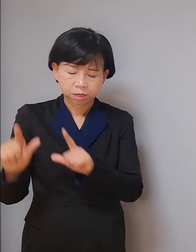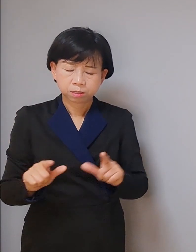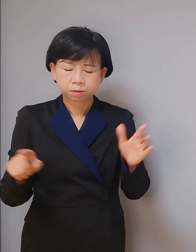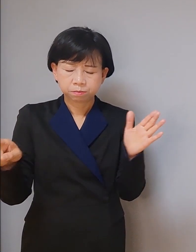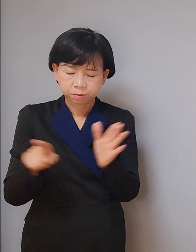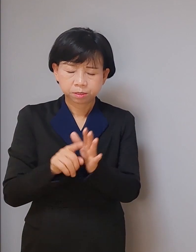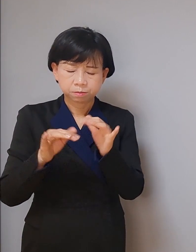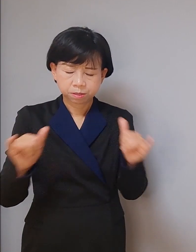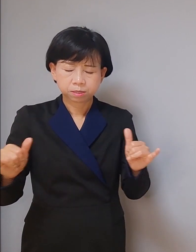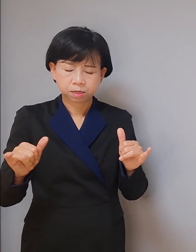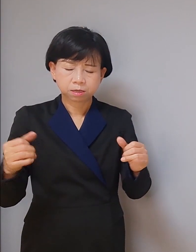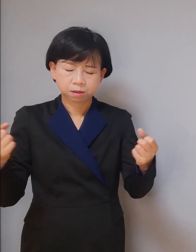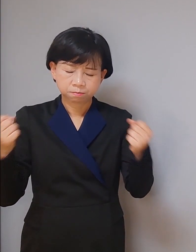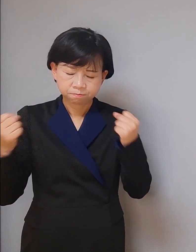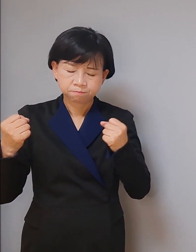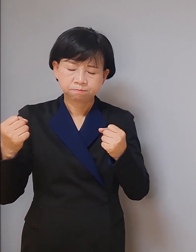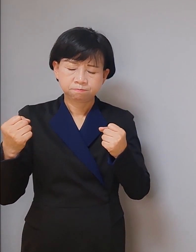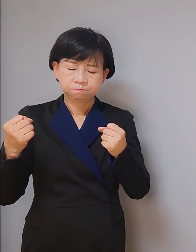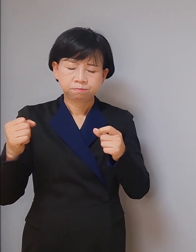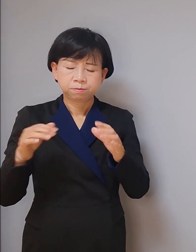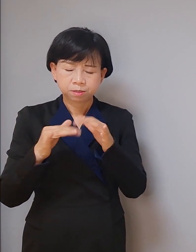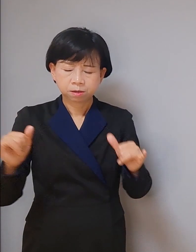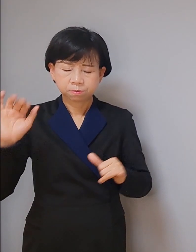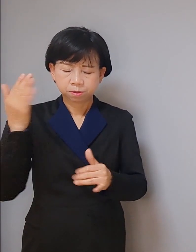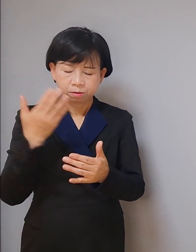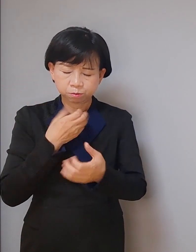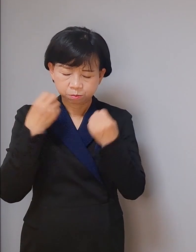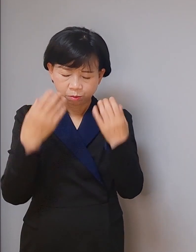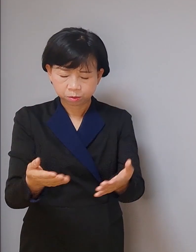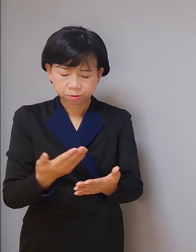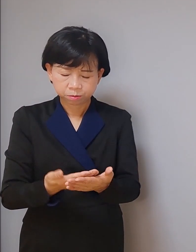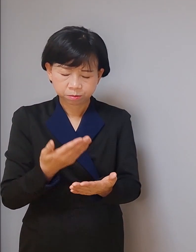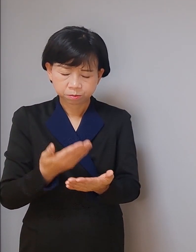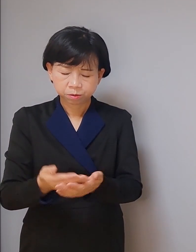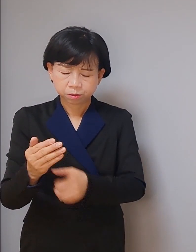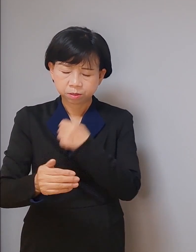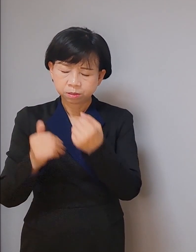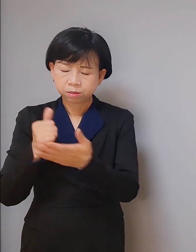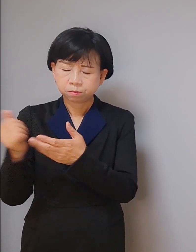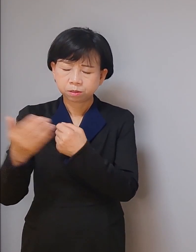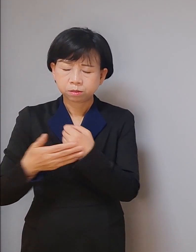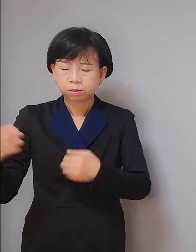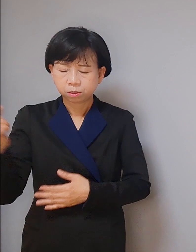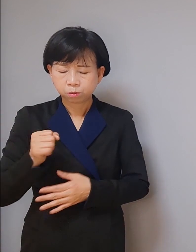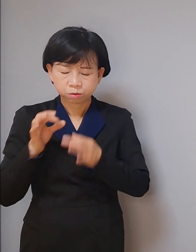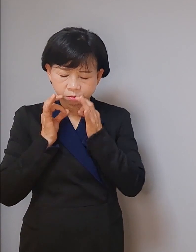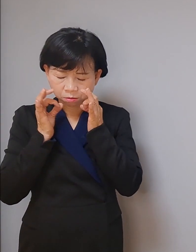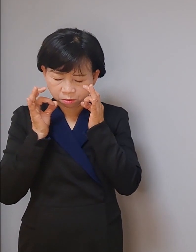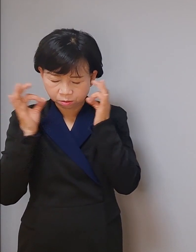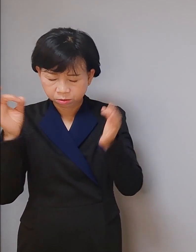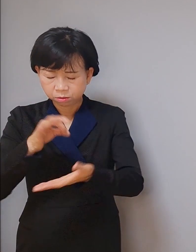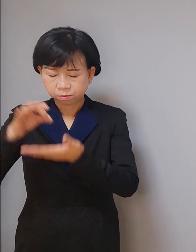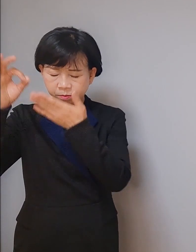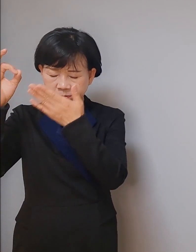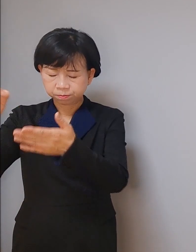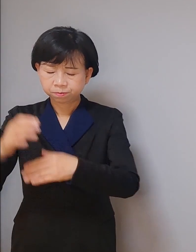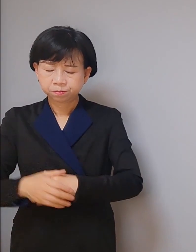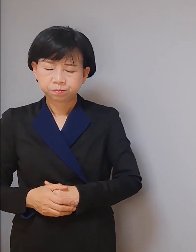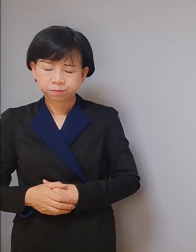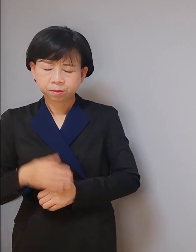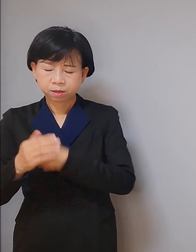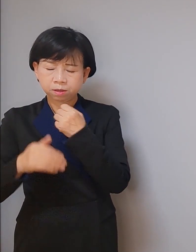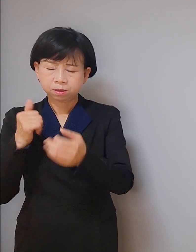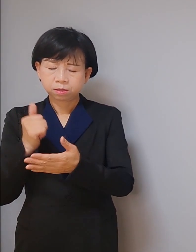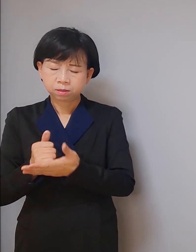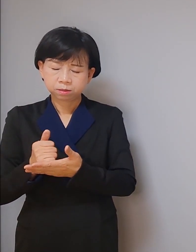파워 크리스찬 될 수 있도록 축복하여 주시옵소서. 오로지 하나님의 은혜로 정성스럽게 예물도